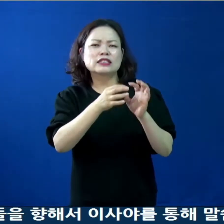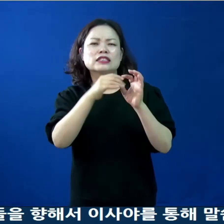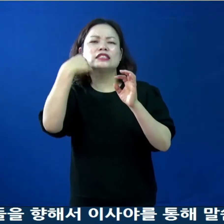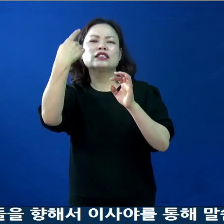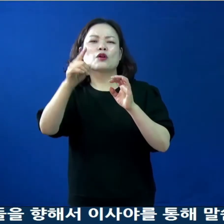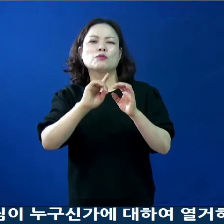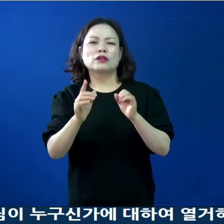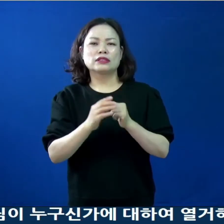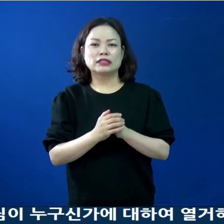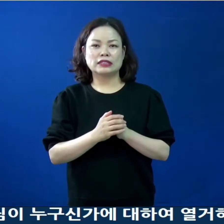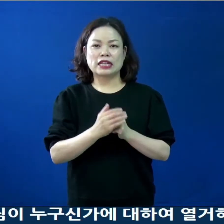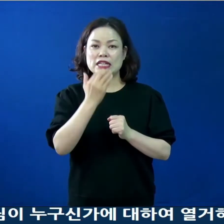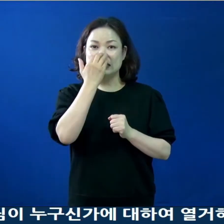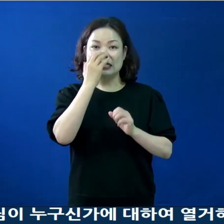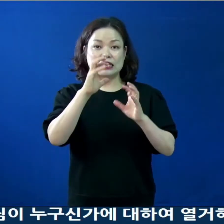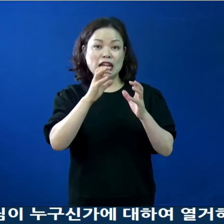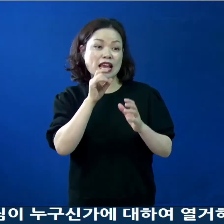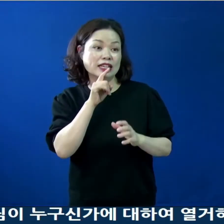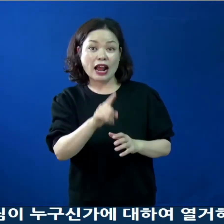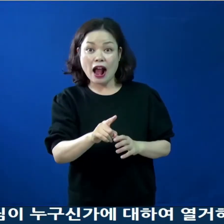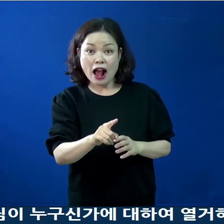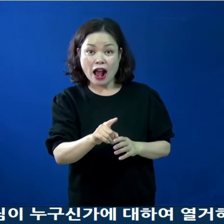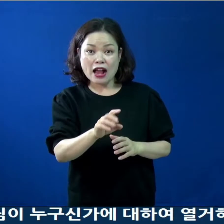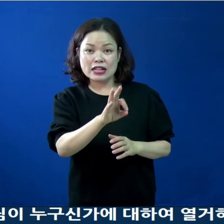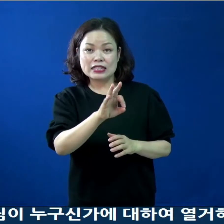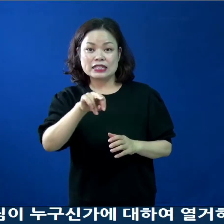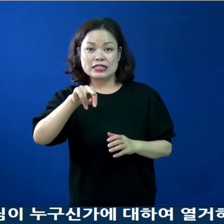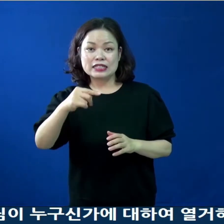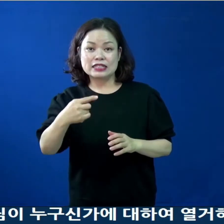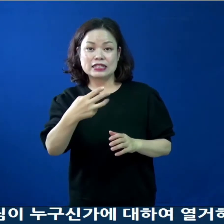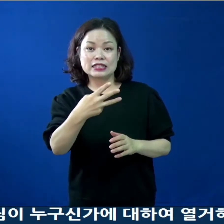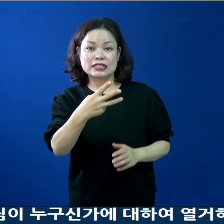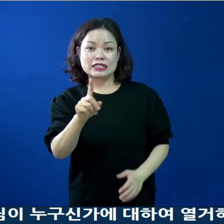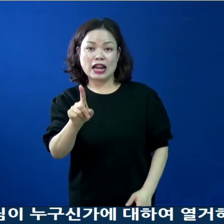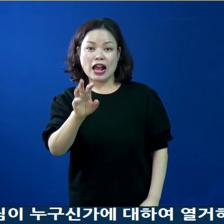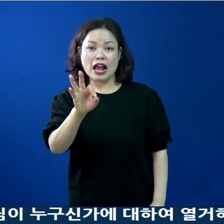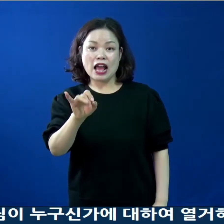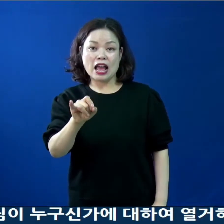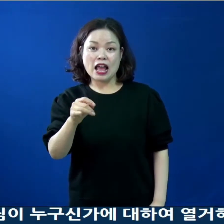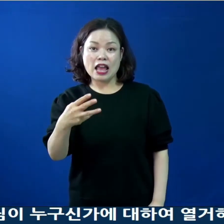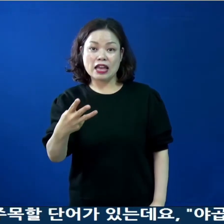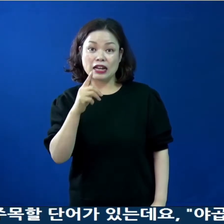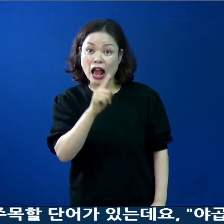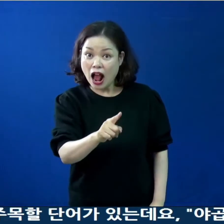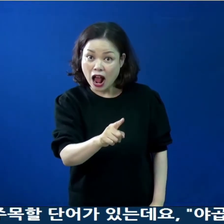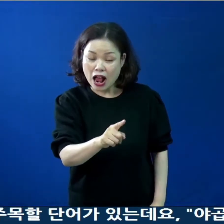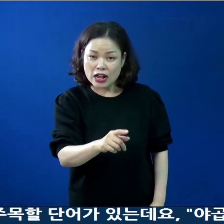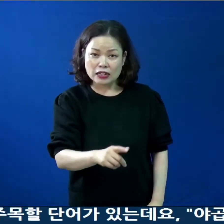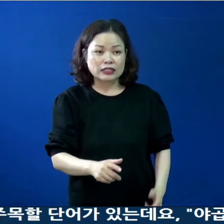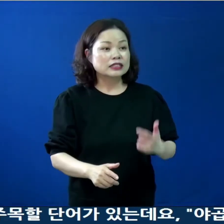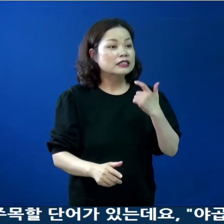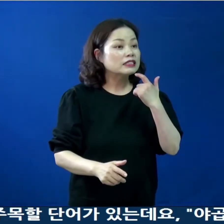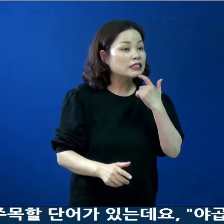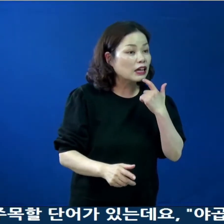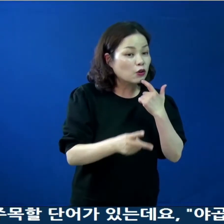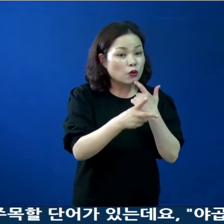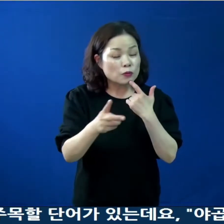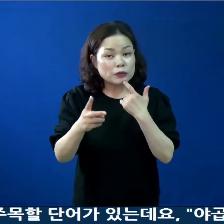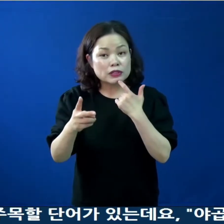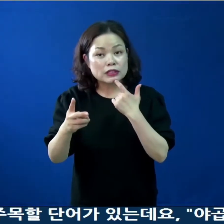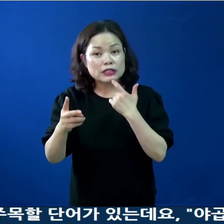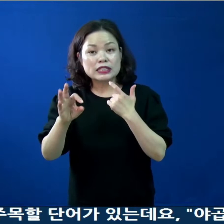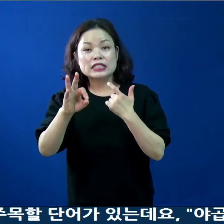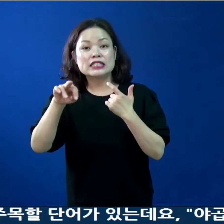뭐라 부르시냐면 이번에는 이스라엘아 이렇게 부르십니다. 이제 우리가 다 알다시피 야곱이 이스라엘이고